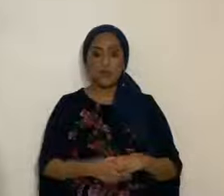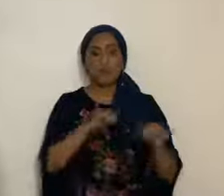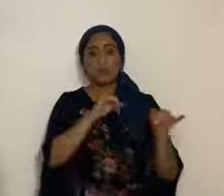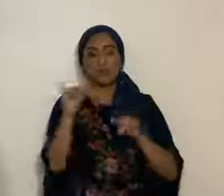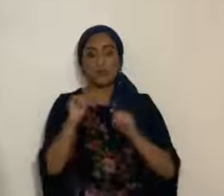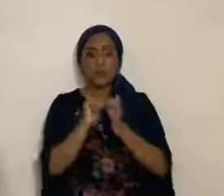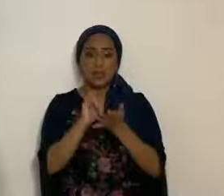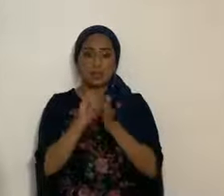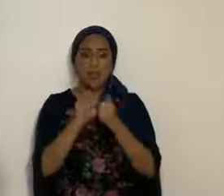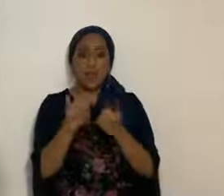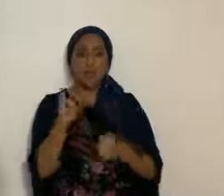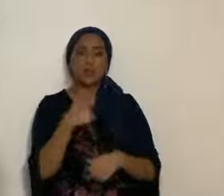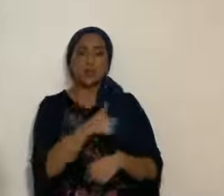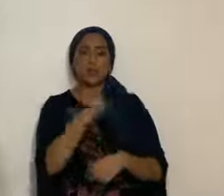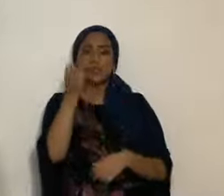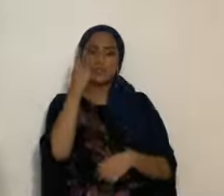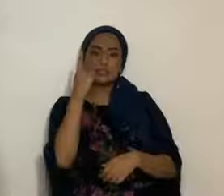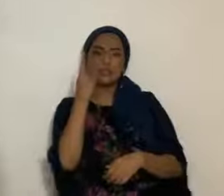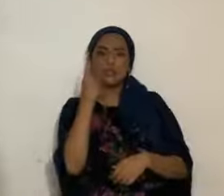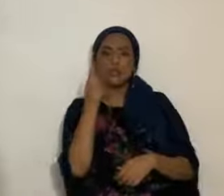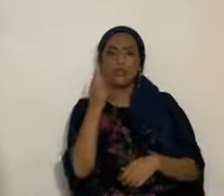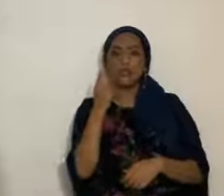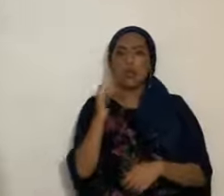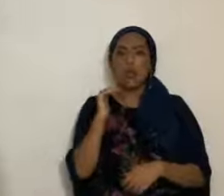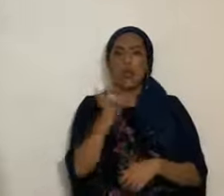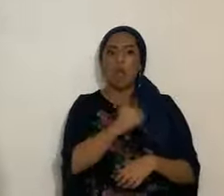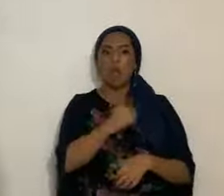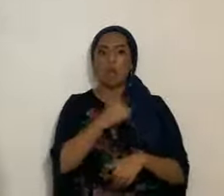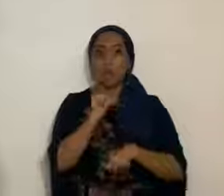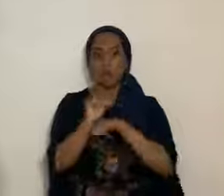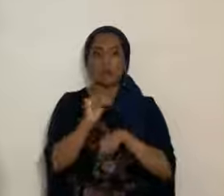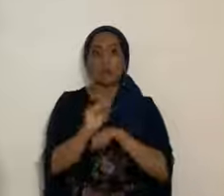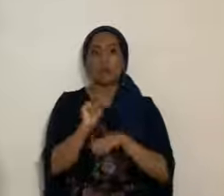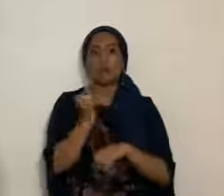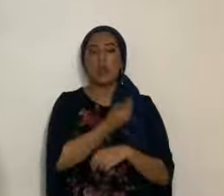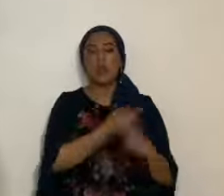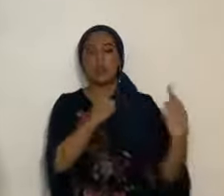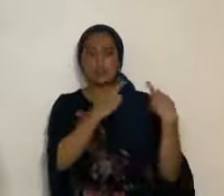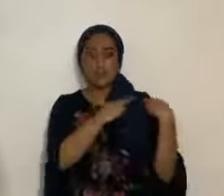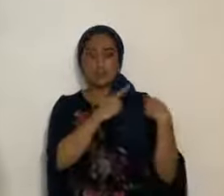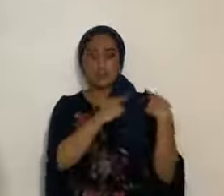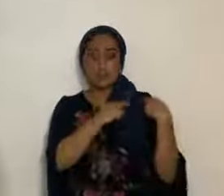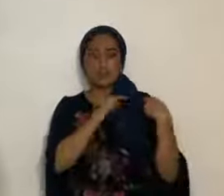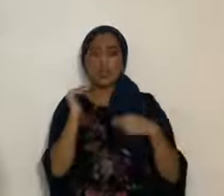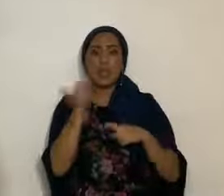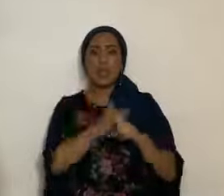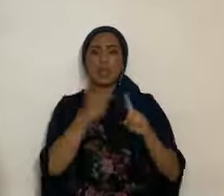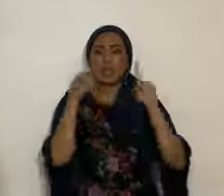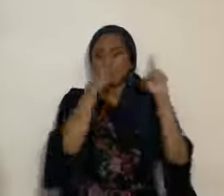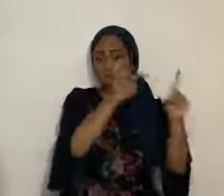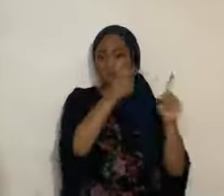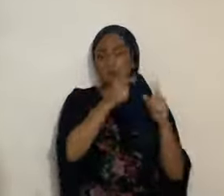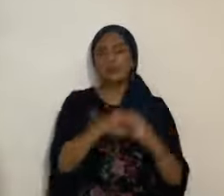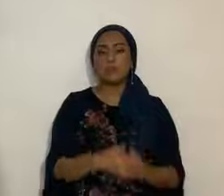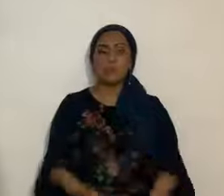comprendemos nuestra posición, nuestra tarea, nuestra misión, nuestro deber.